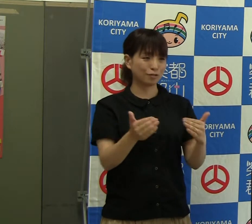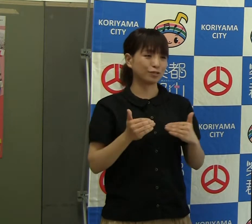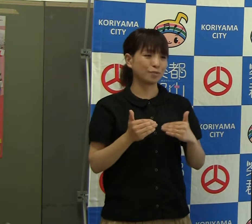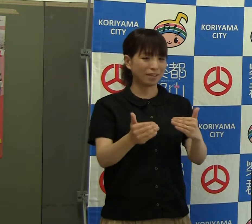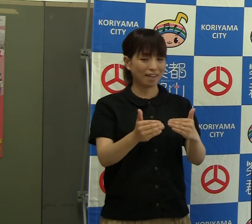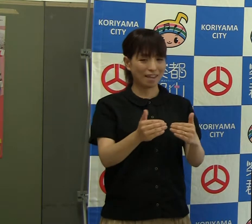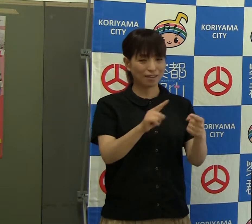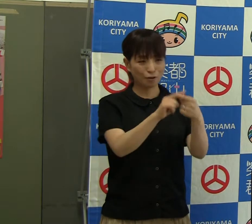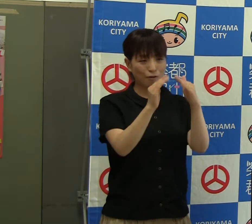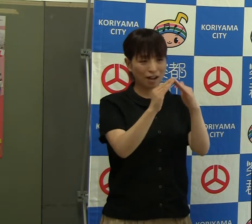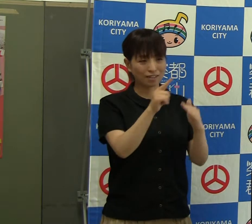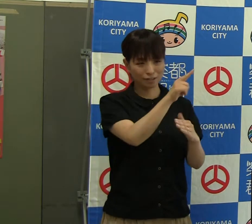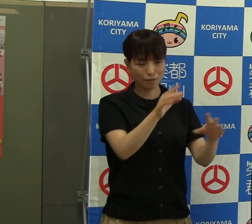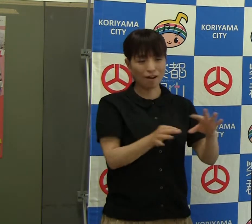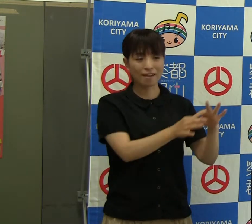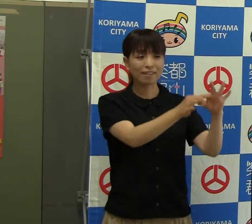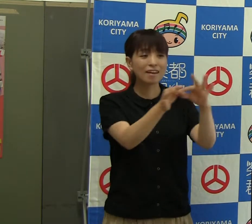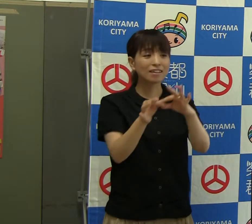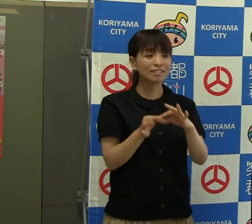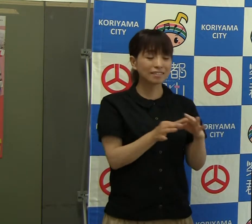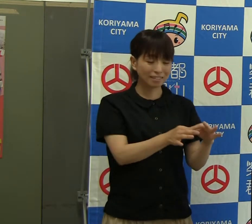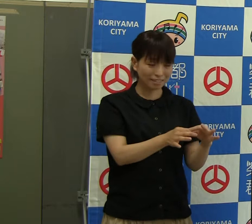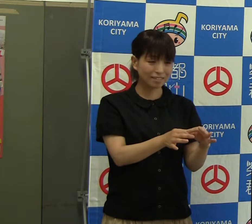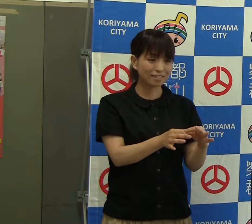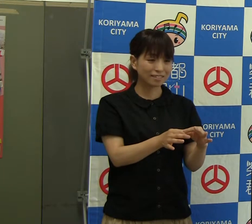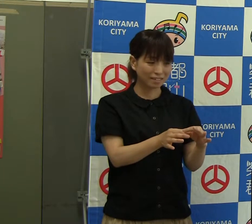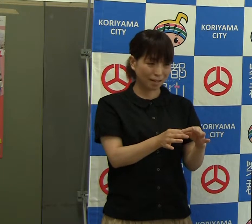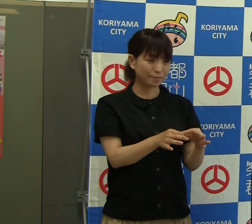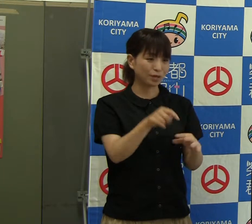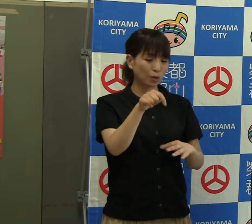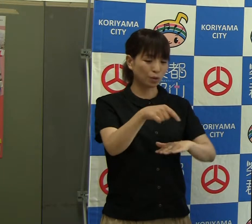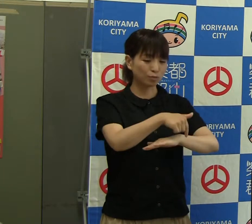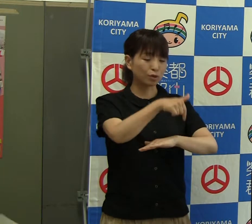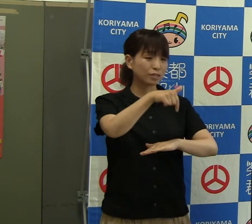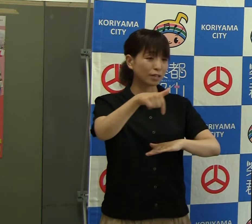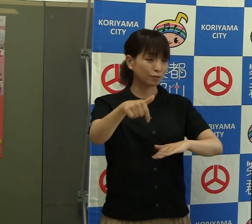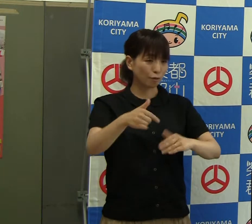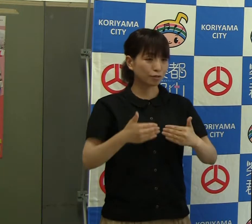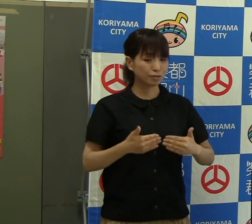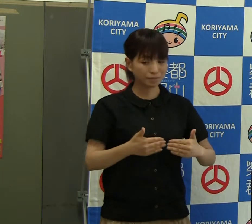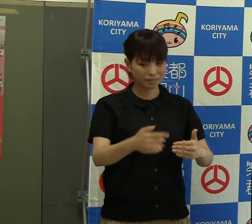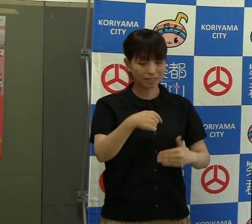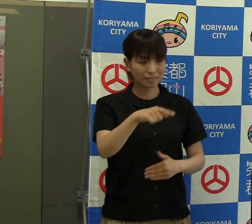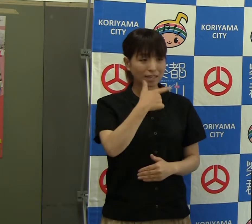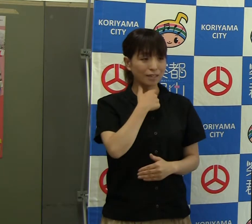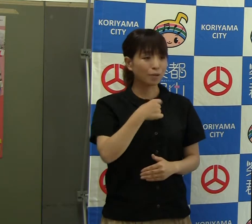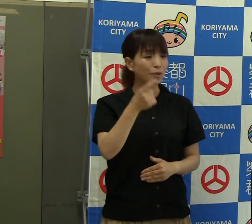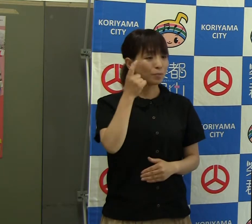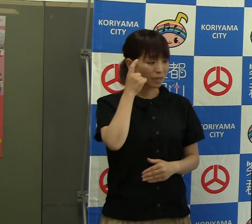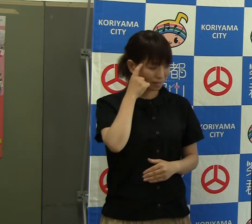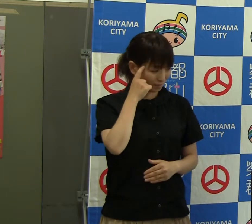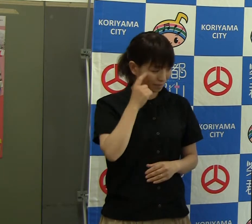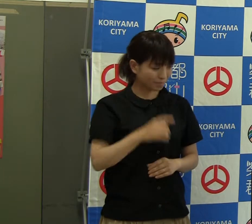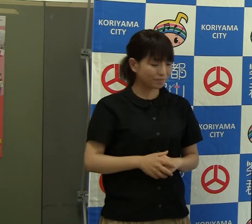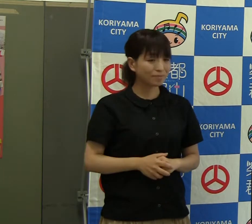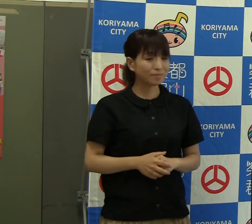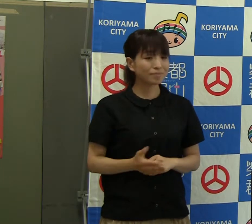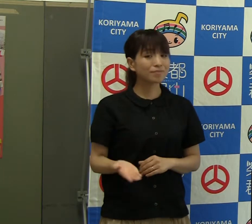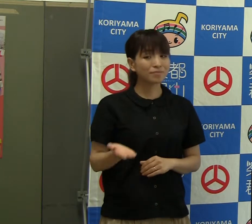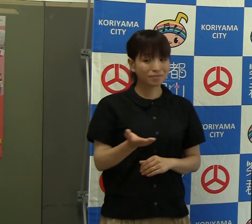観光協会とも連携しながらこのプロジェクトを推進してまいりたいと思います。それ